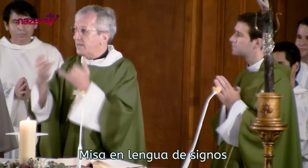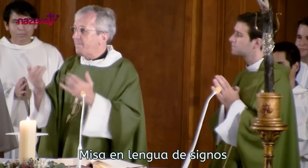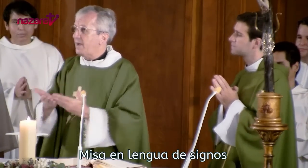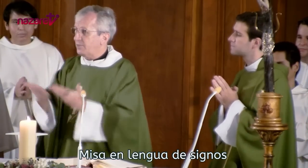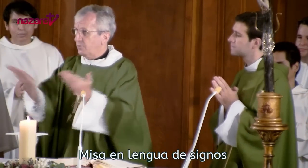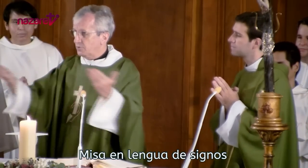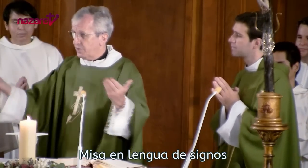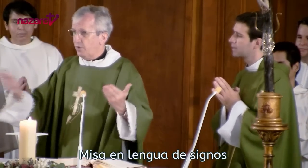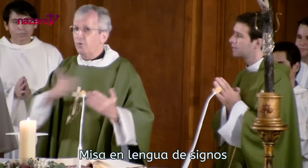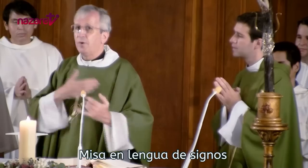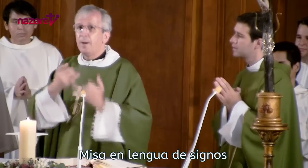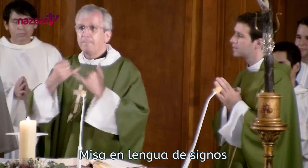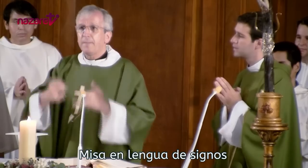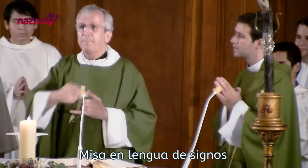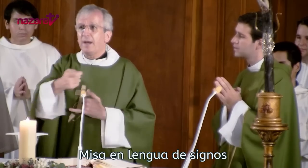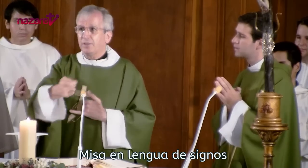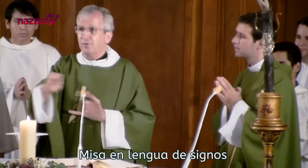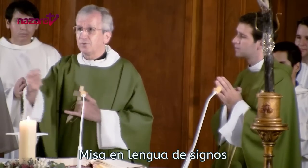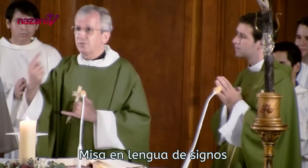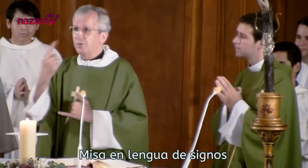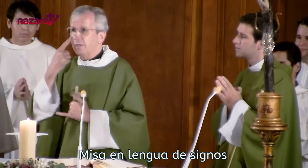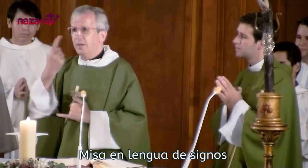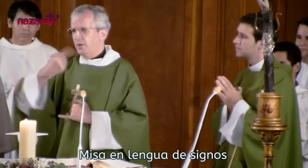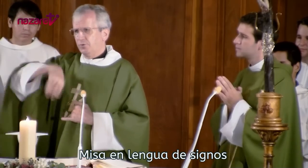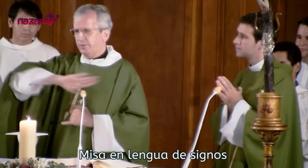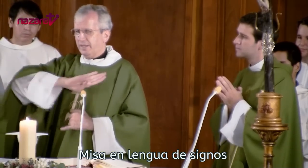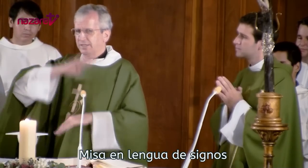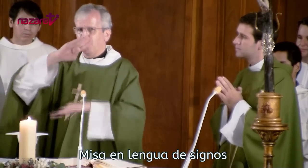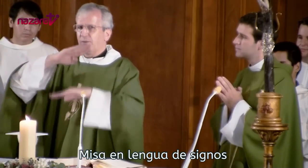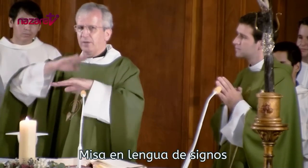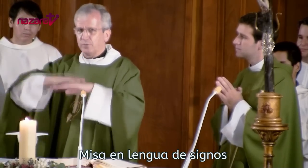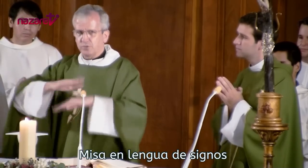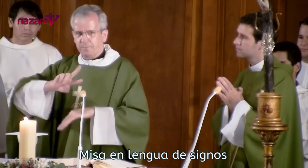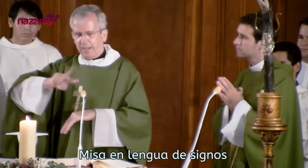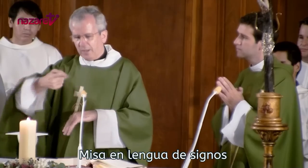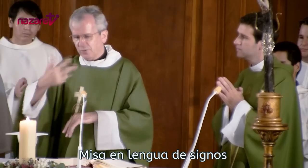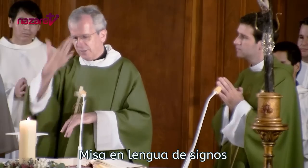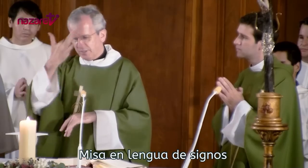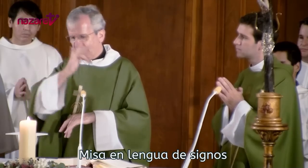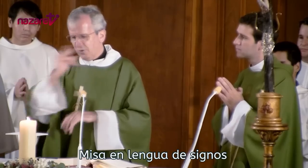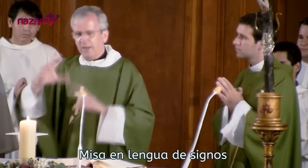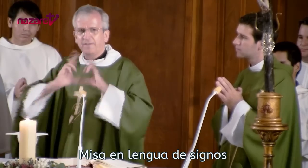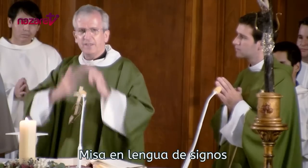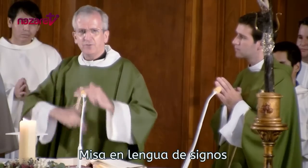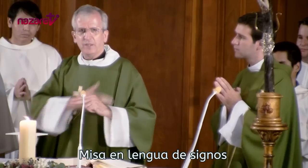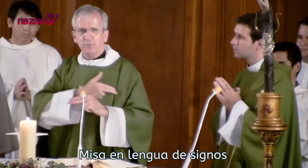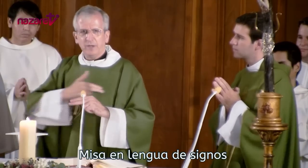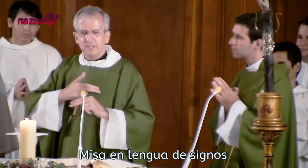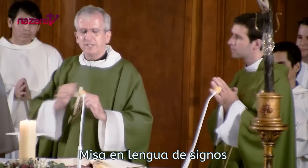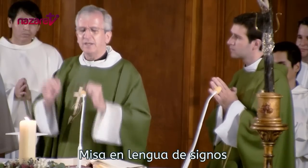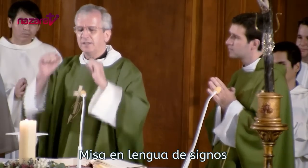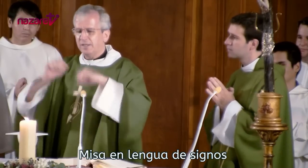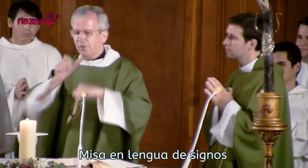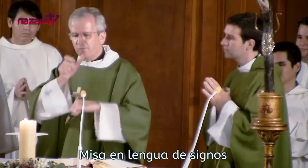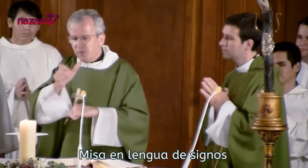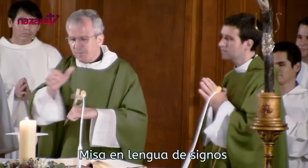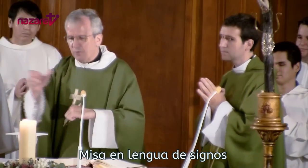paz os dejo, mi paz os doy. No tengas en cuenta nuestros pecados, sino la fe de toda tu Iglesia, y conforme a tu